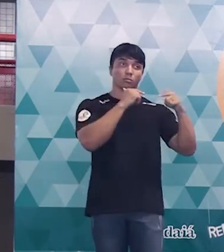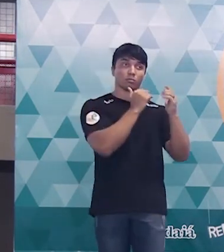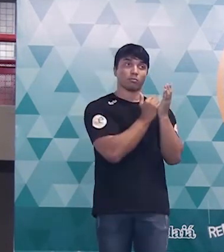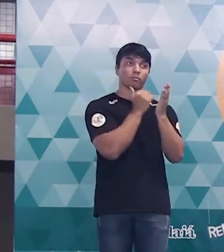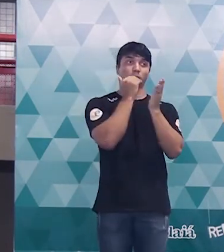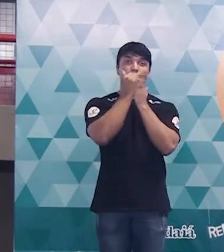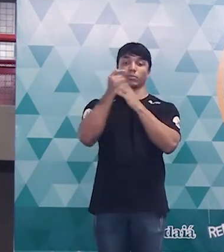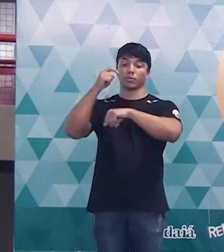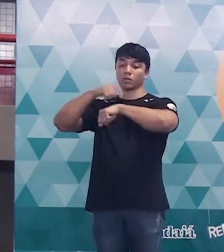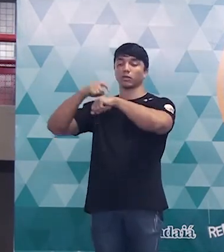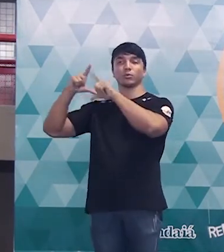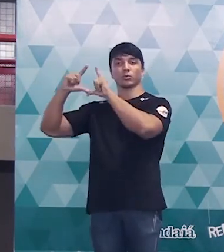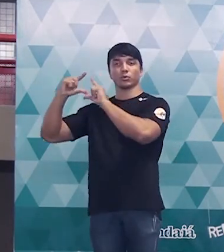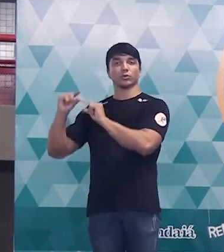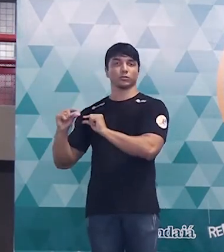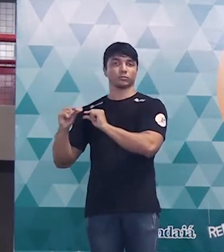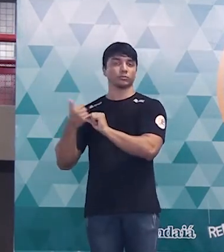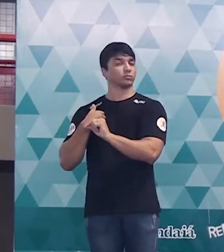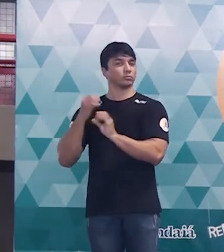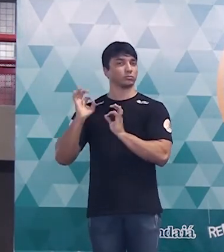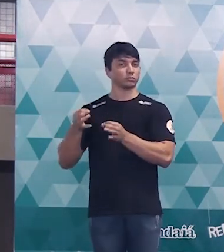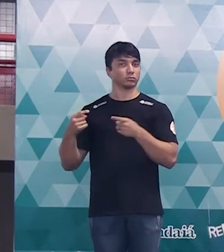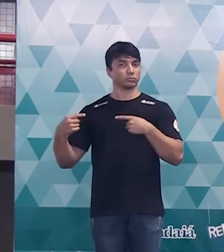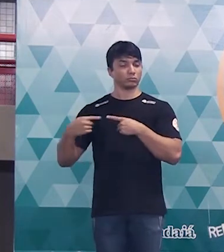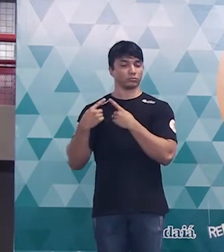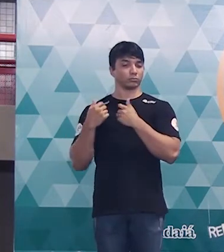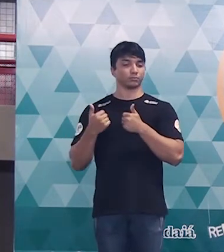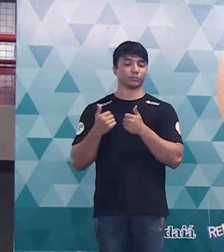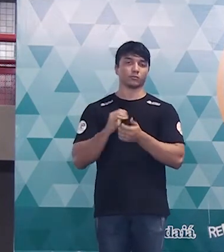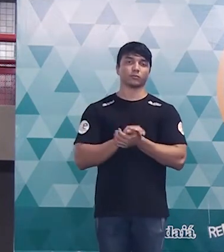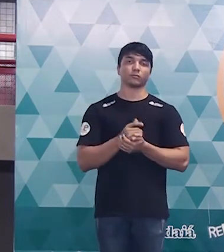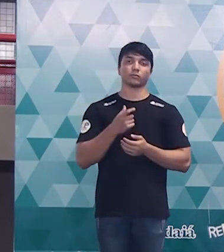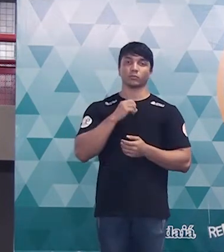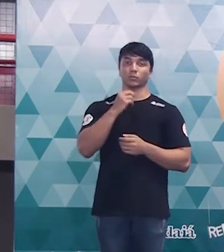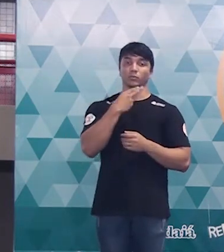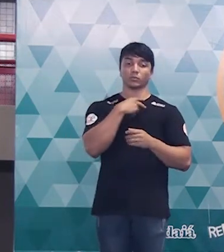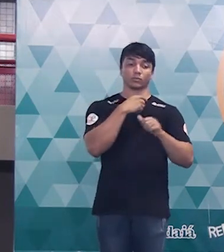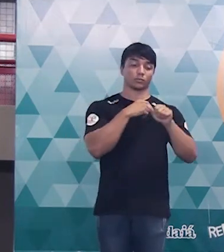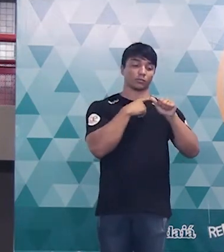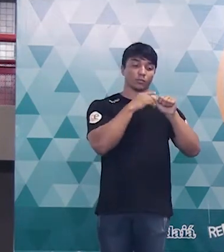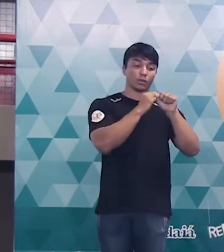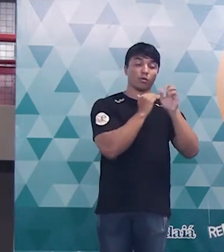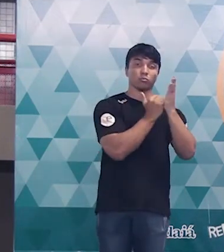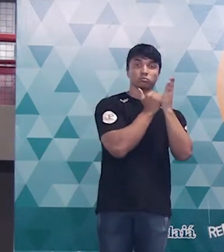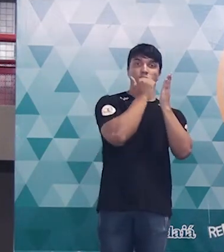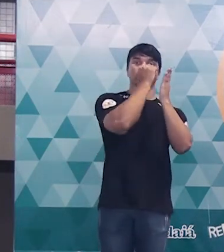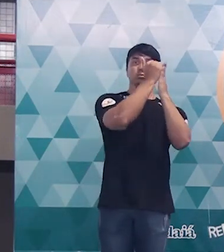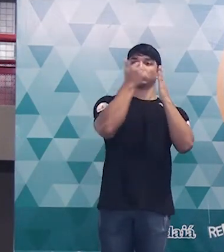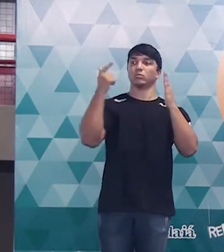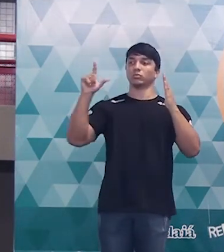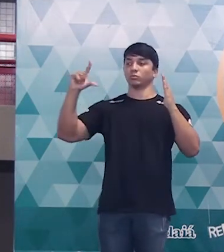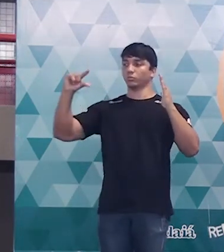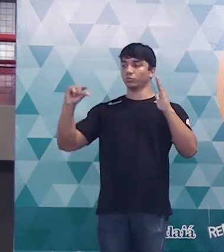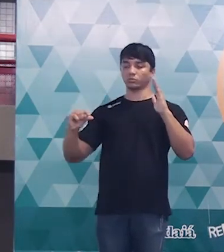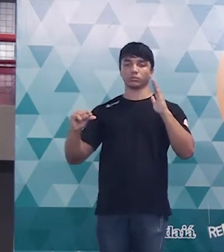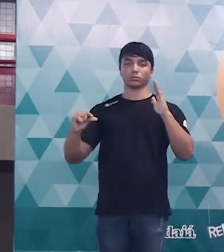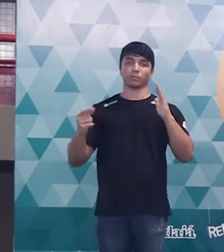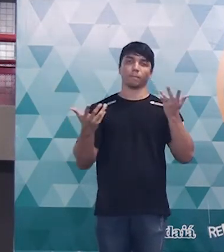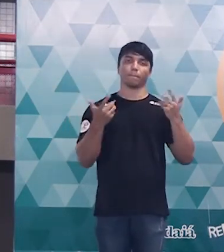trabalhando, menos tempo eu gastarei. Confere isso? Então, uma aumentou e a outra diminuiu. Então, olha